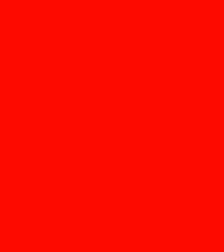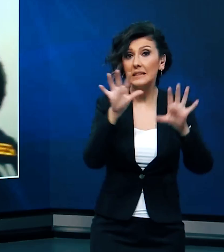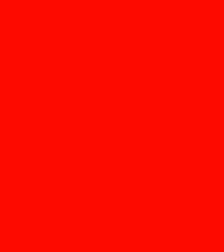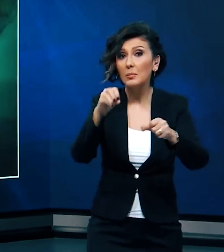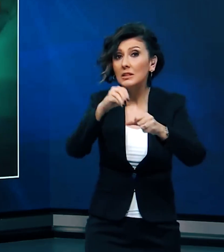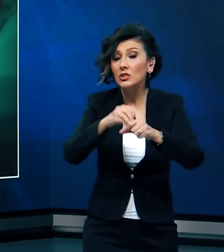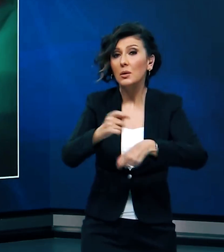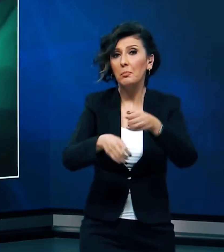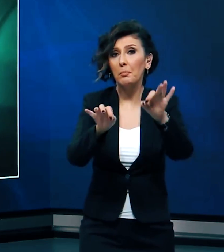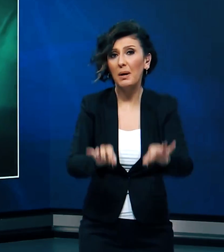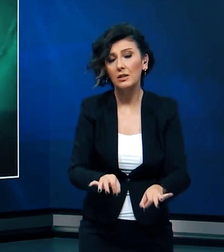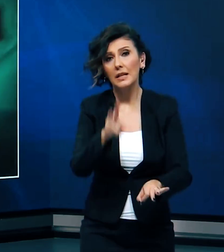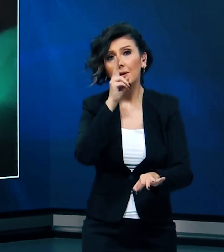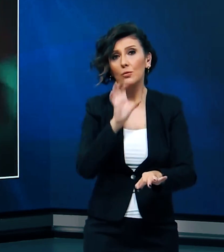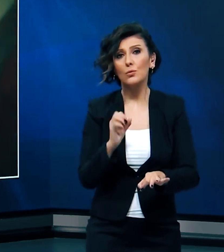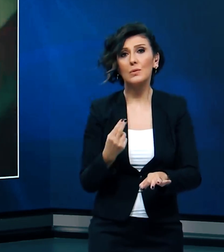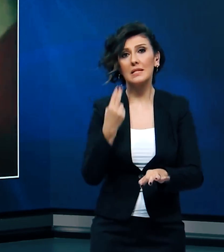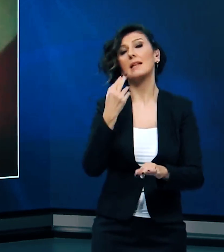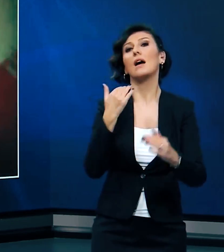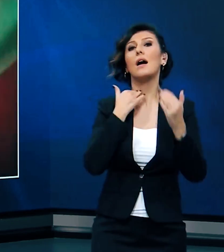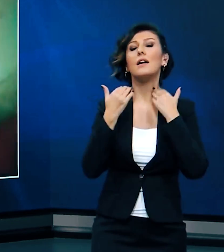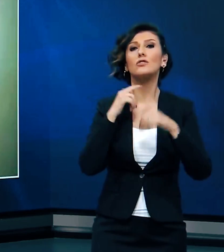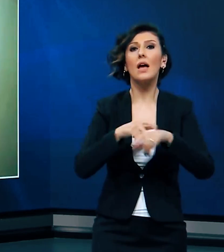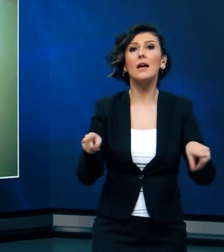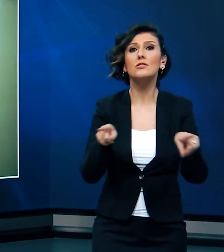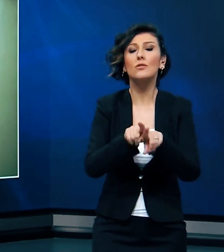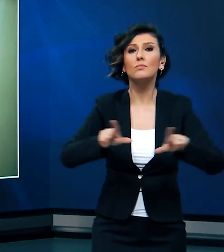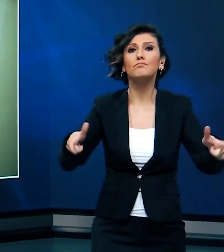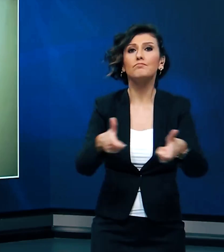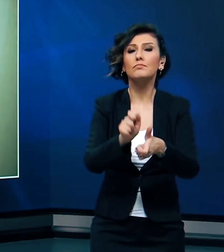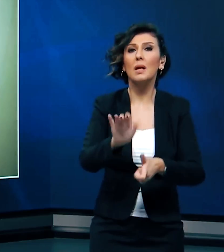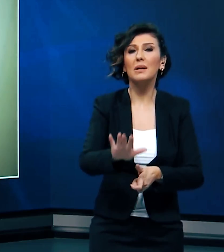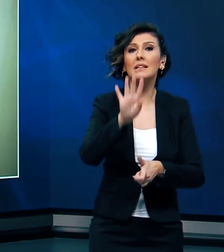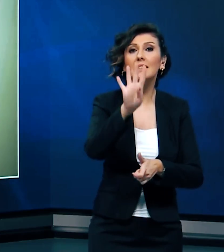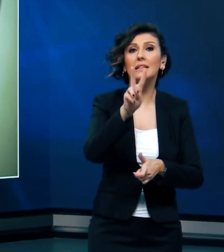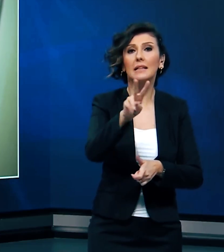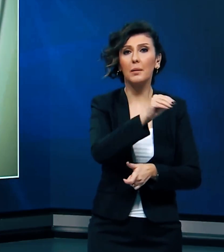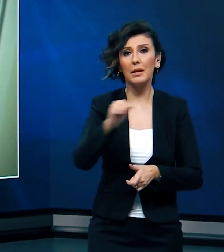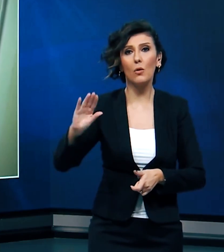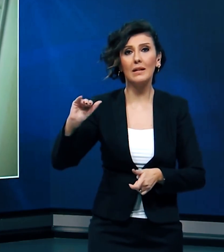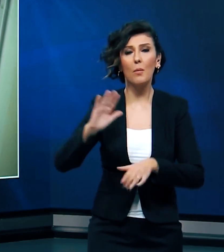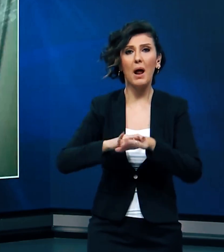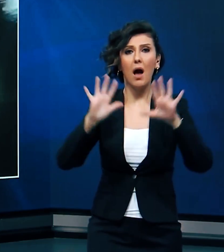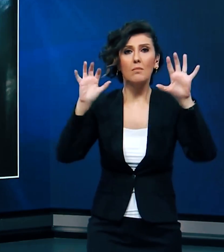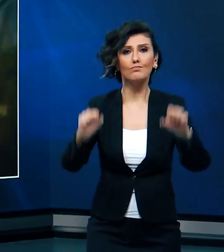için harekete geçildi. 207 adrese eş zamanlı baskın yapıldı. 42 milyon liraya el